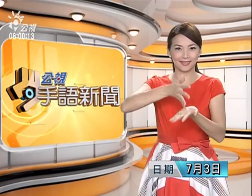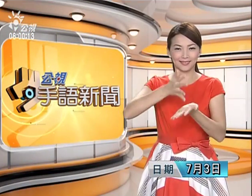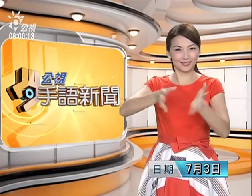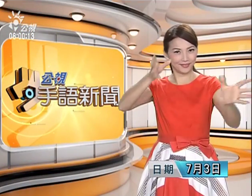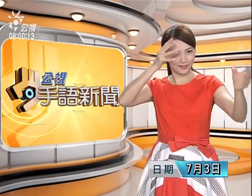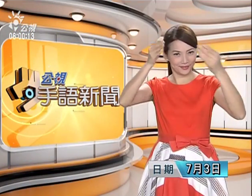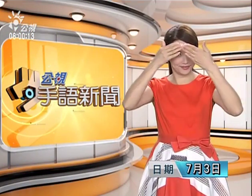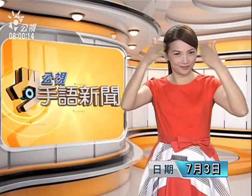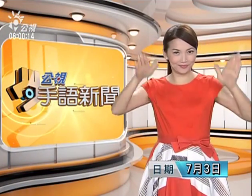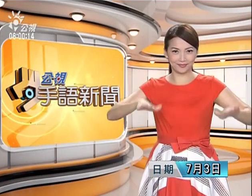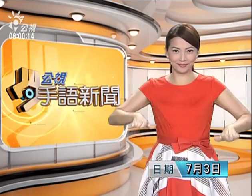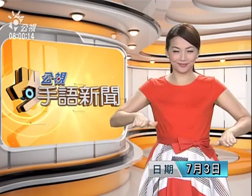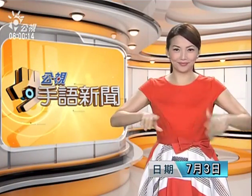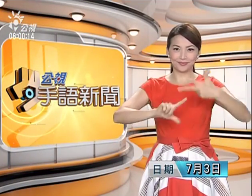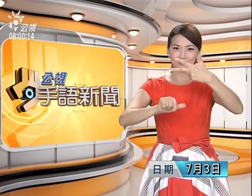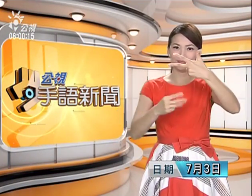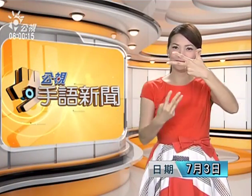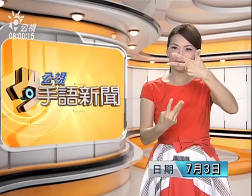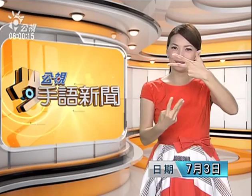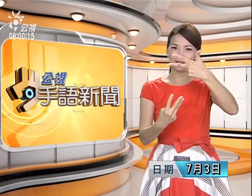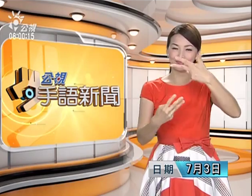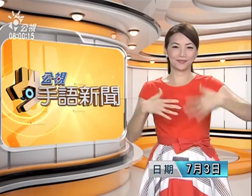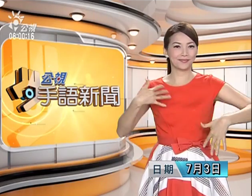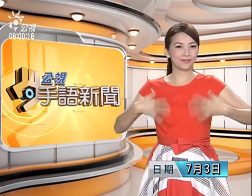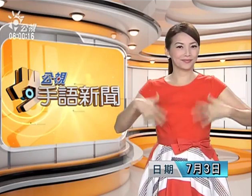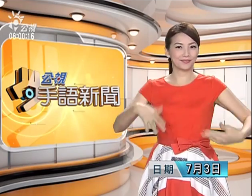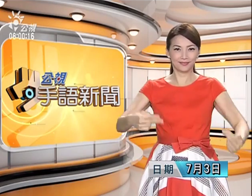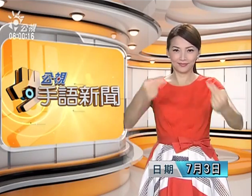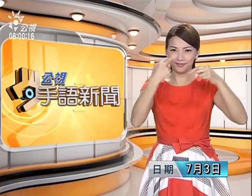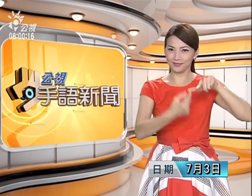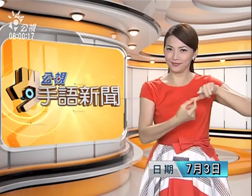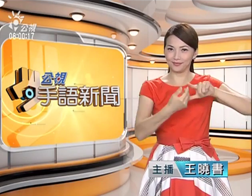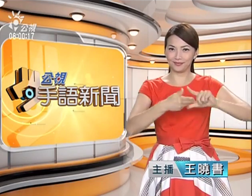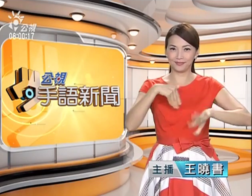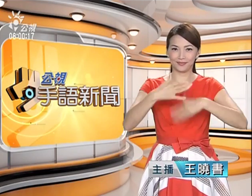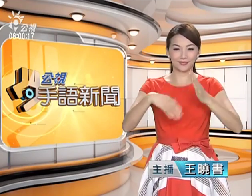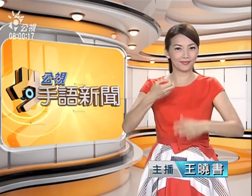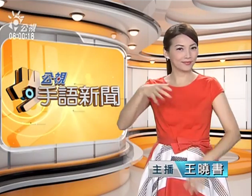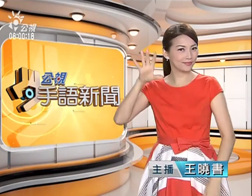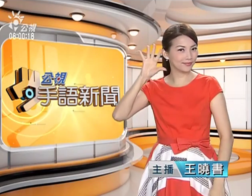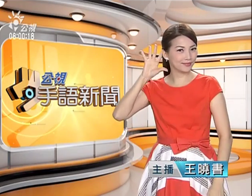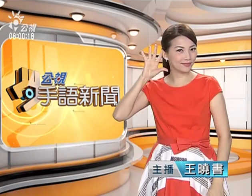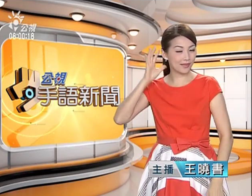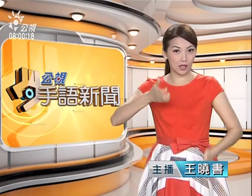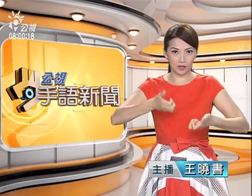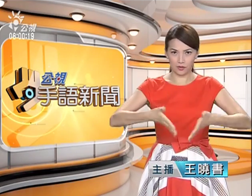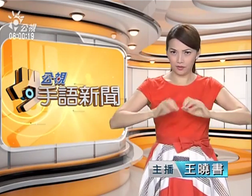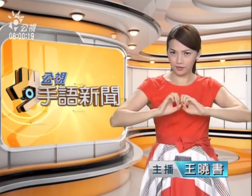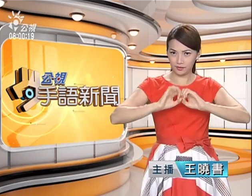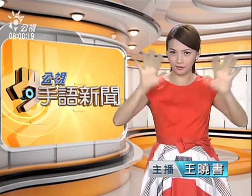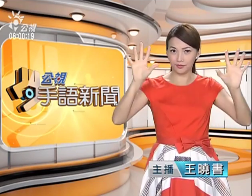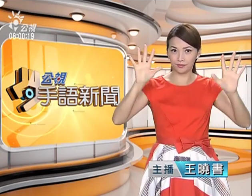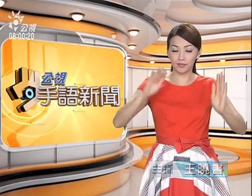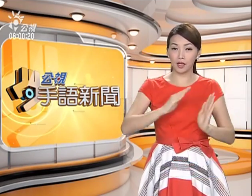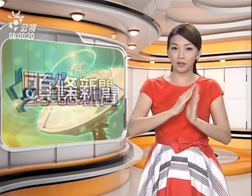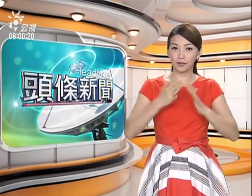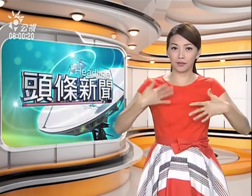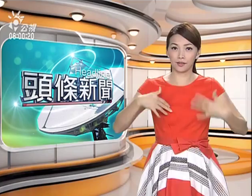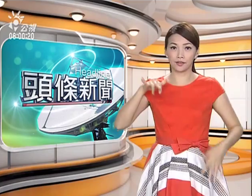看新闻开视野，欢迎收看今天7月3号的公视首语新闻。头条新闻来看，复兴